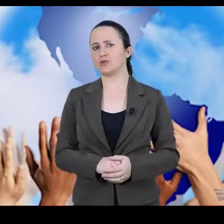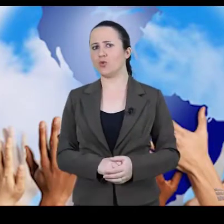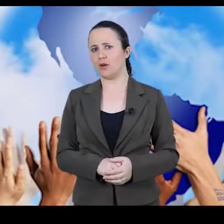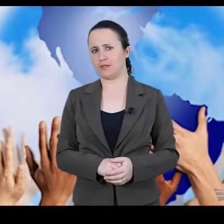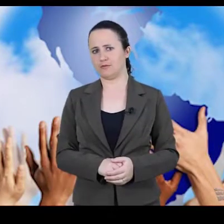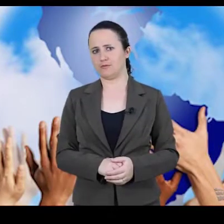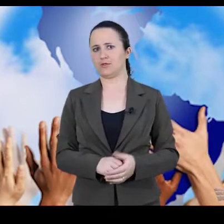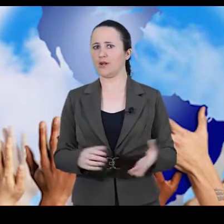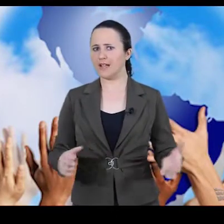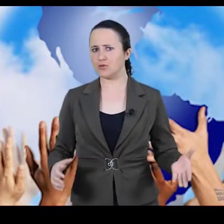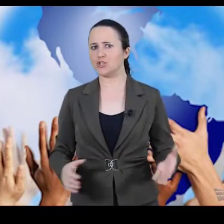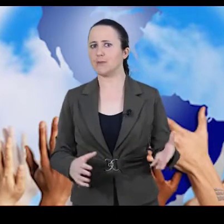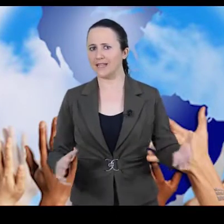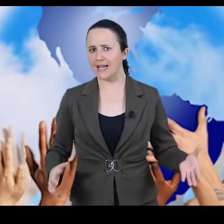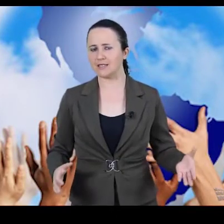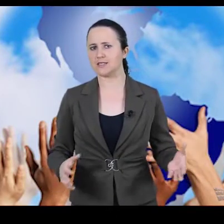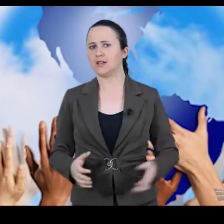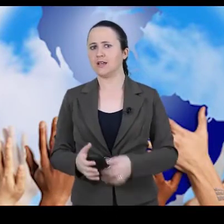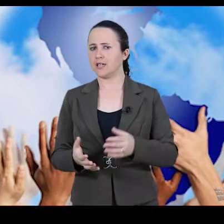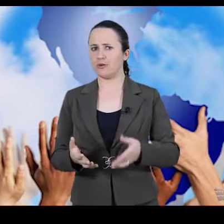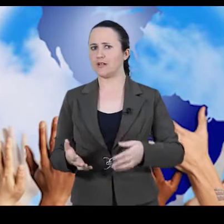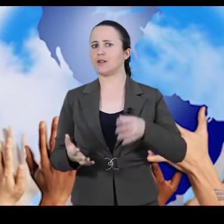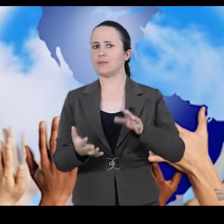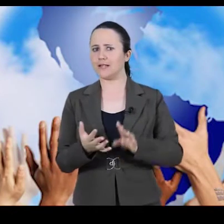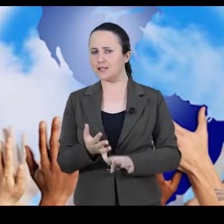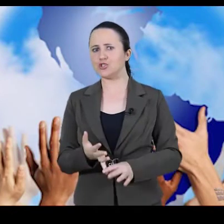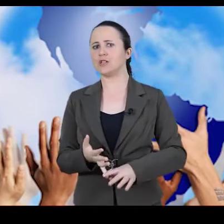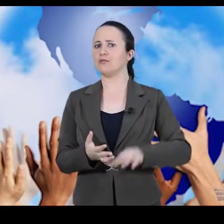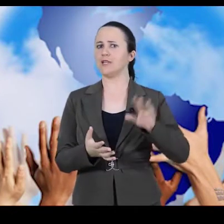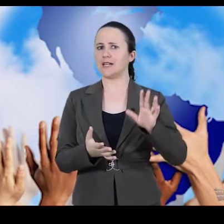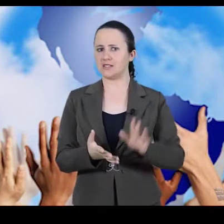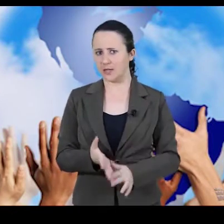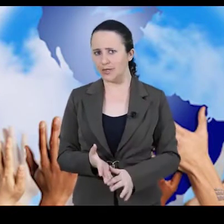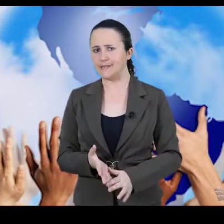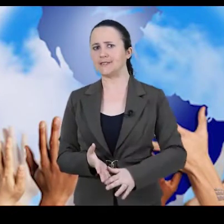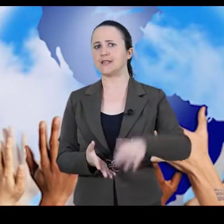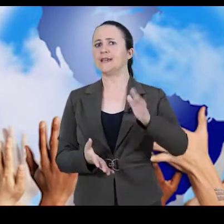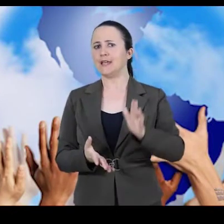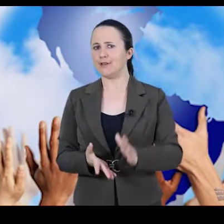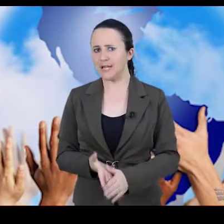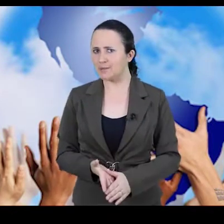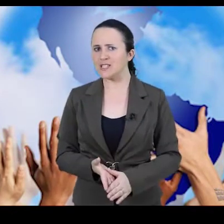do homem, no caso de liberdades, retomando a liberdade de ir e vir, a segurança, evitar